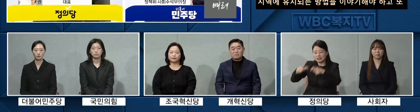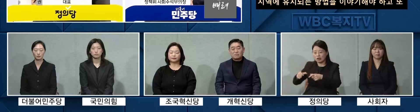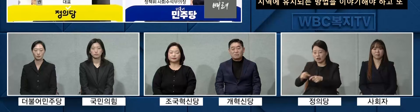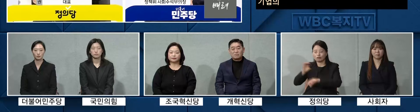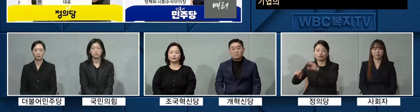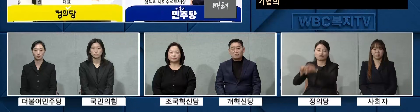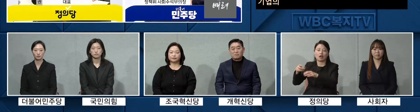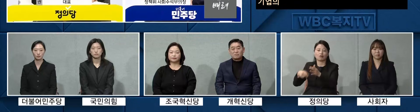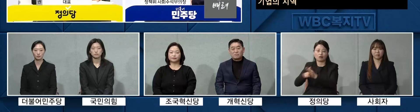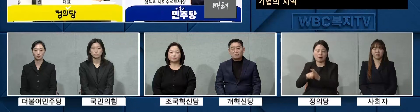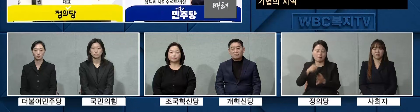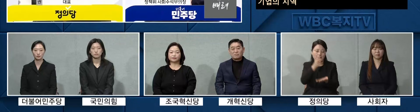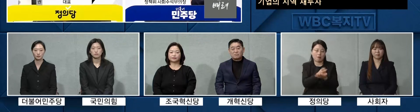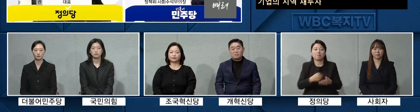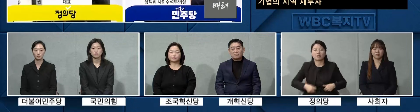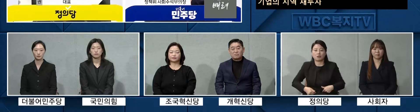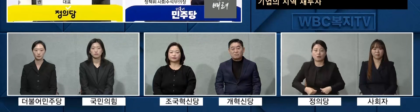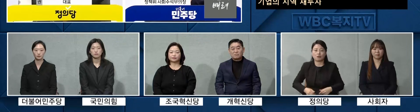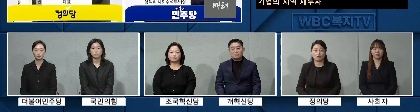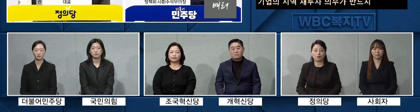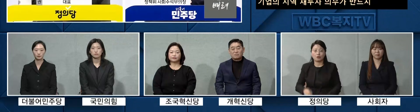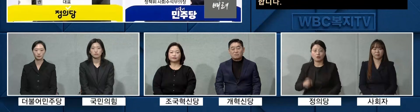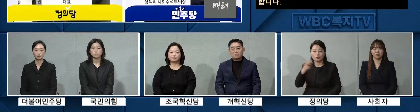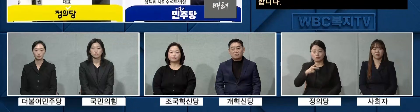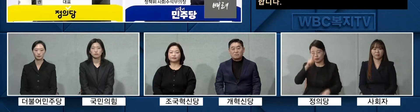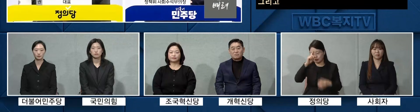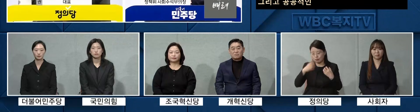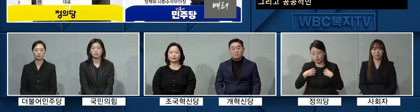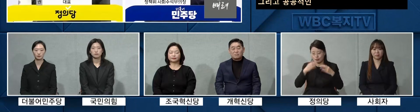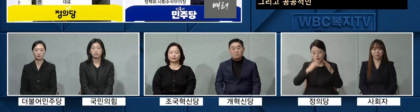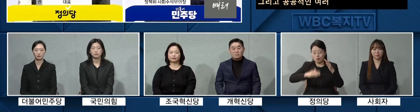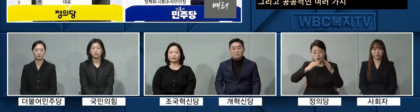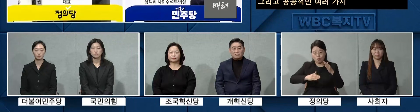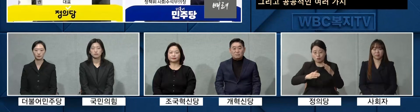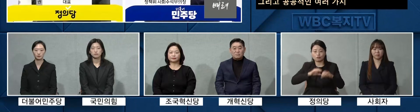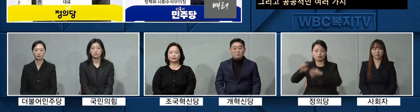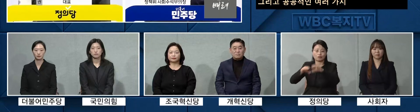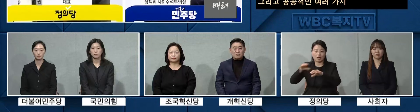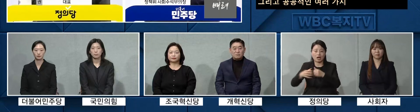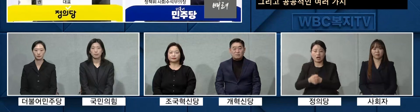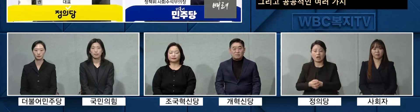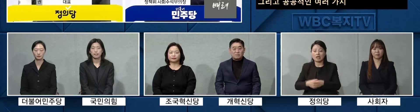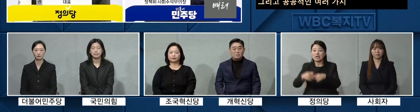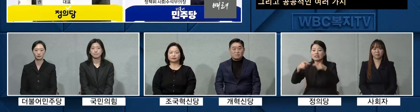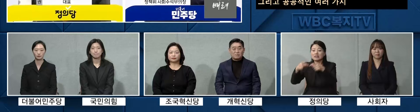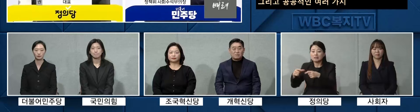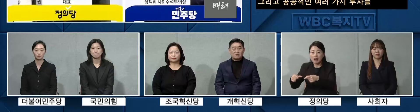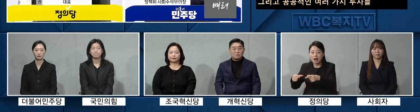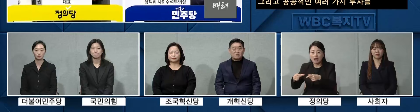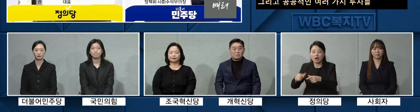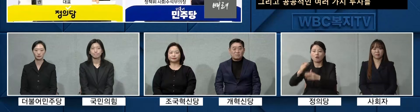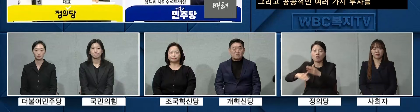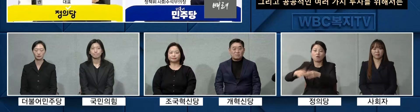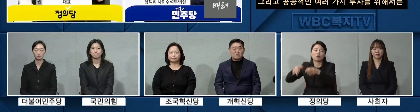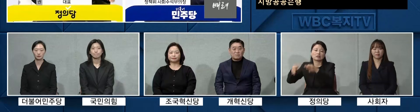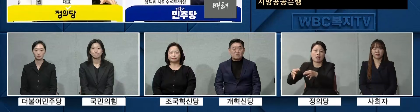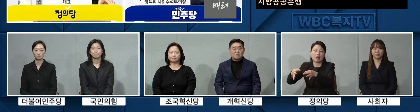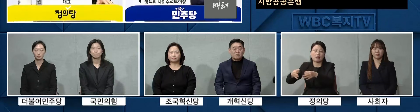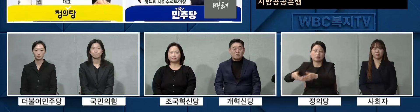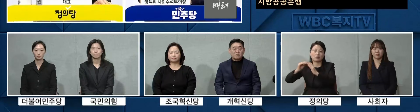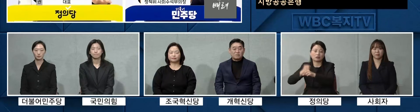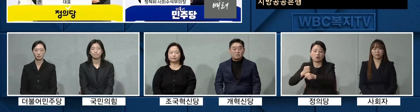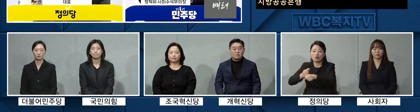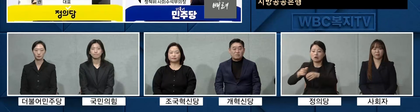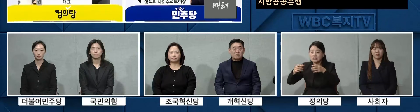됩니다. 그리고 공공적인 여러 가지 투자를 위해서는 지방공공은행 설립을 통한 지역 순환 경제